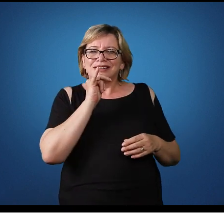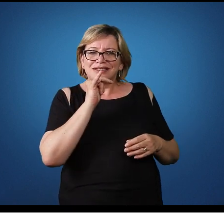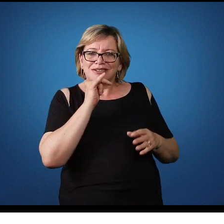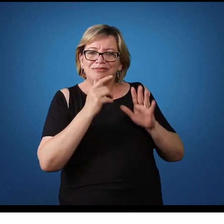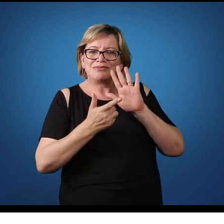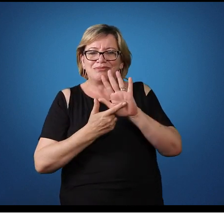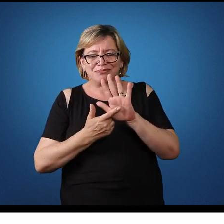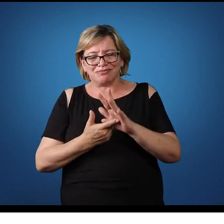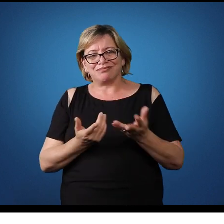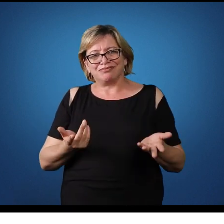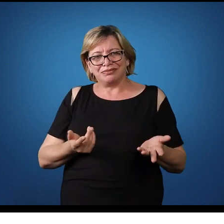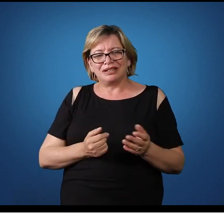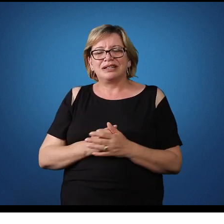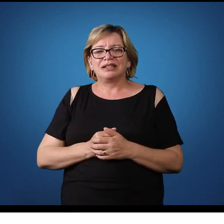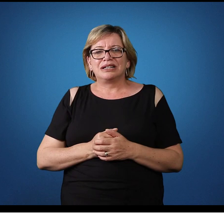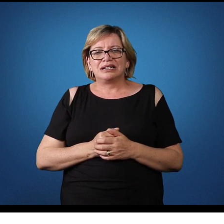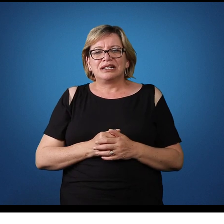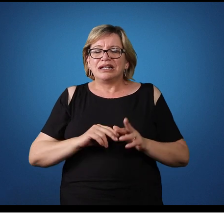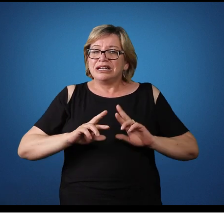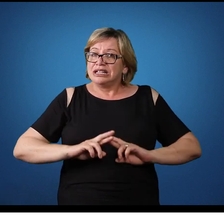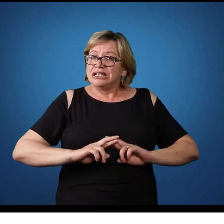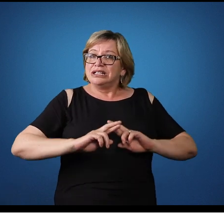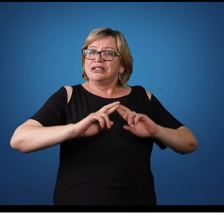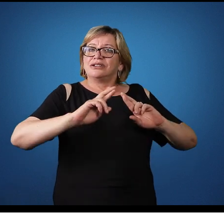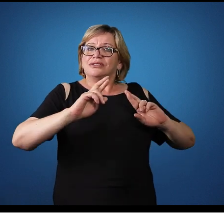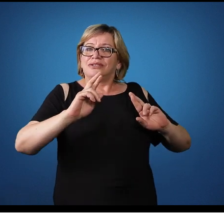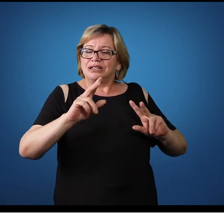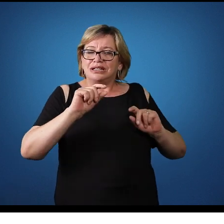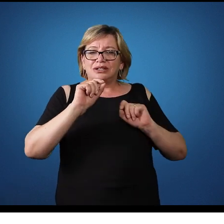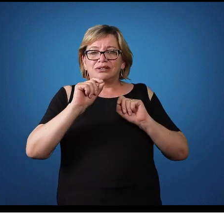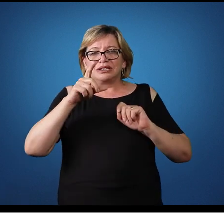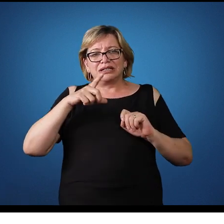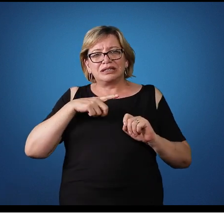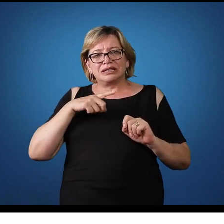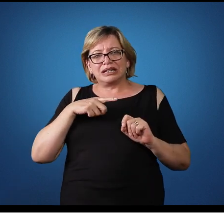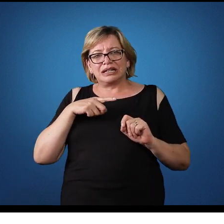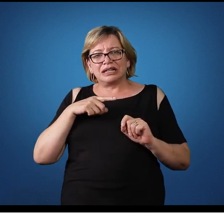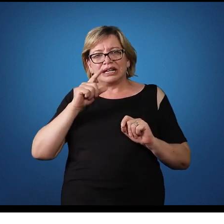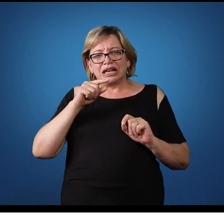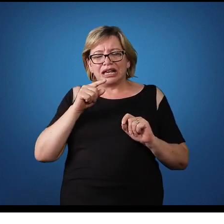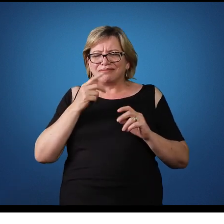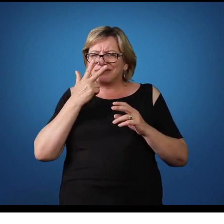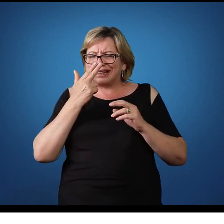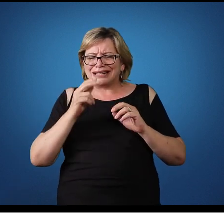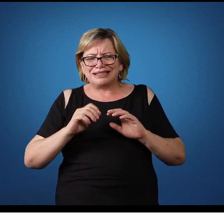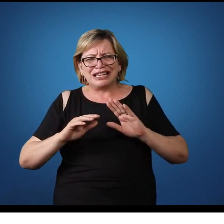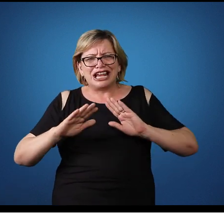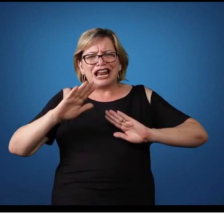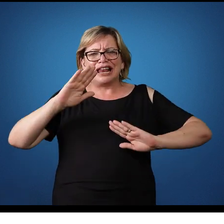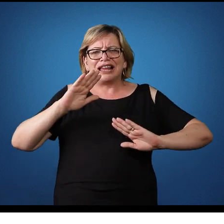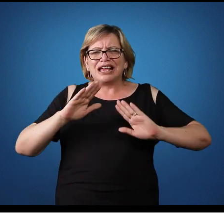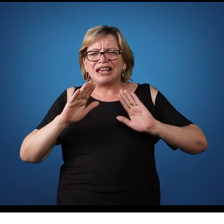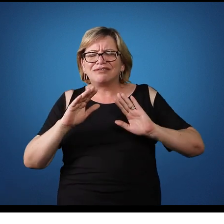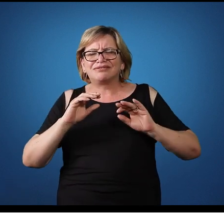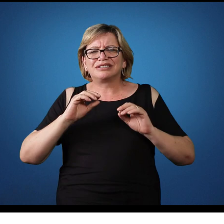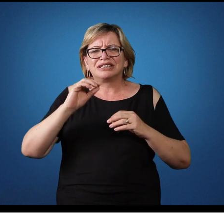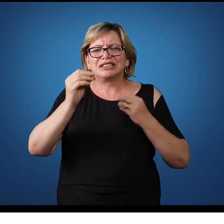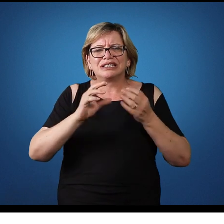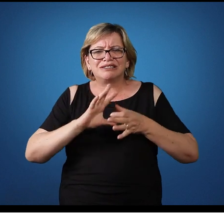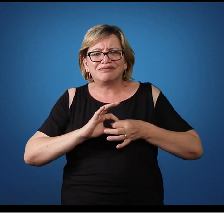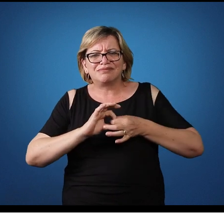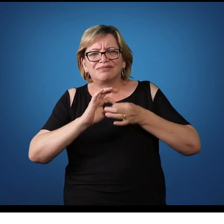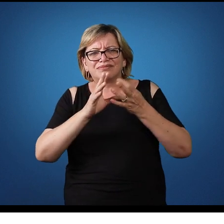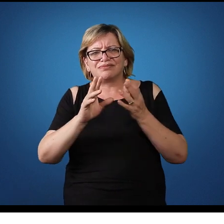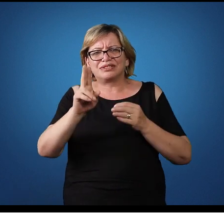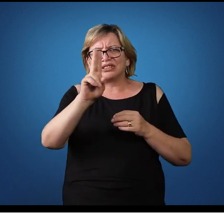de jogos. Ao contrário, o que há entre eles é uma coisa mais vaga, mais solta, e que ele chamou